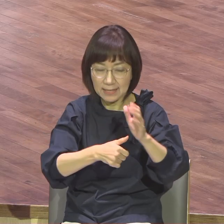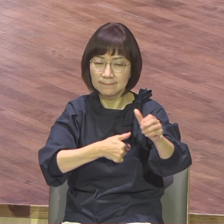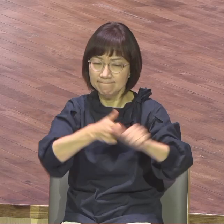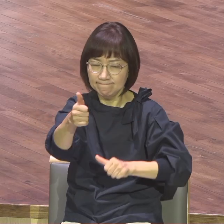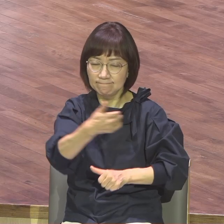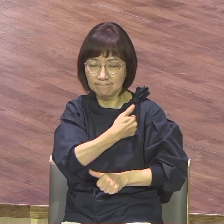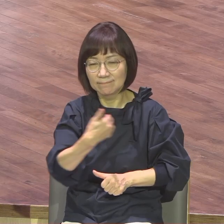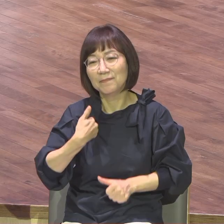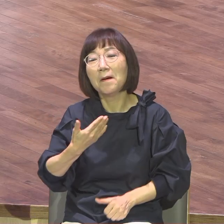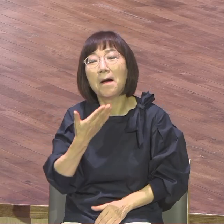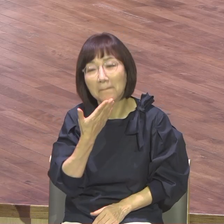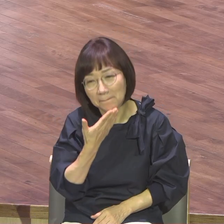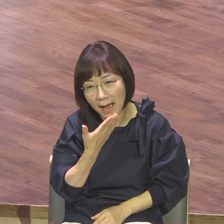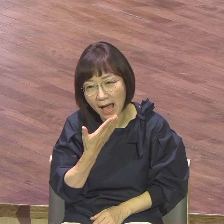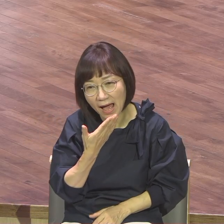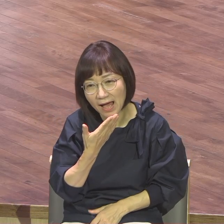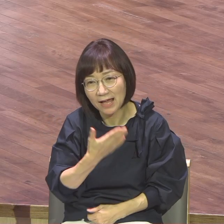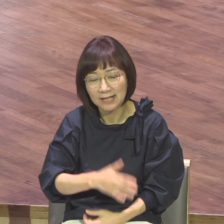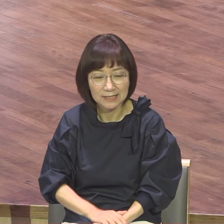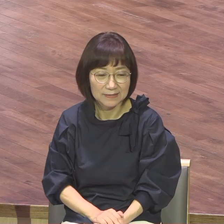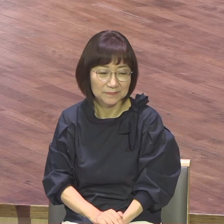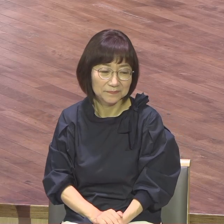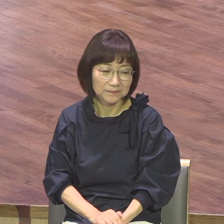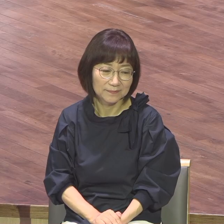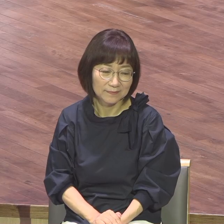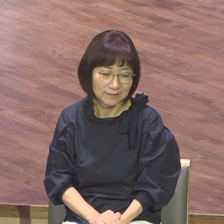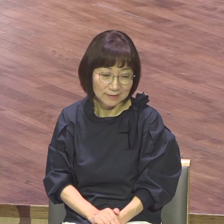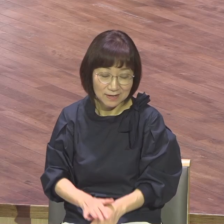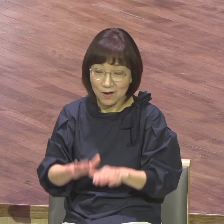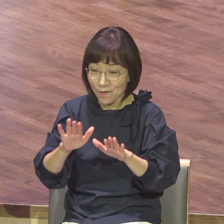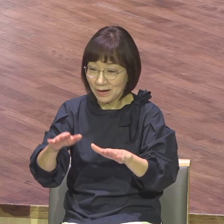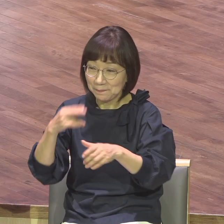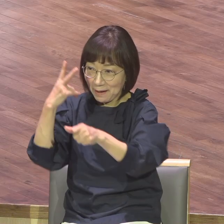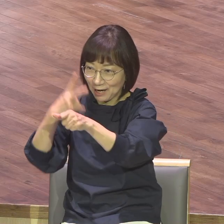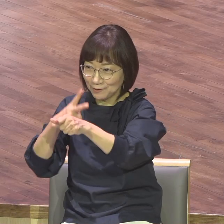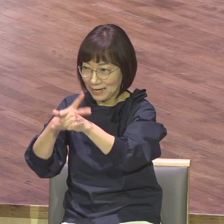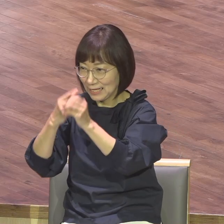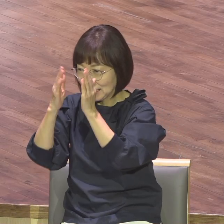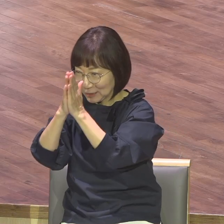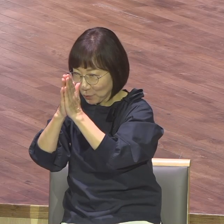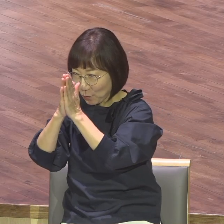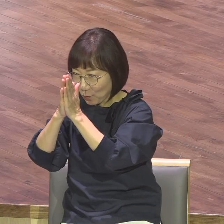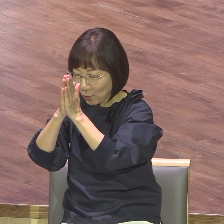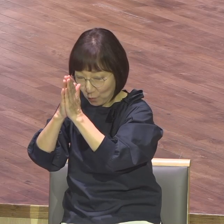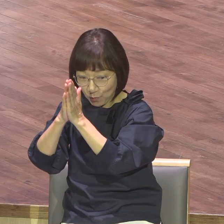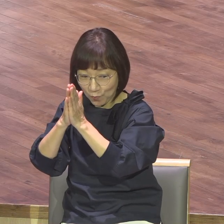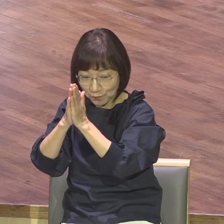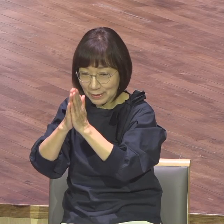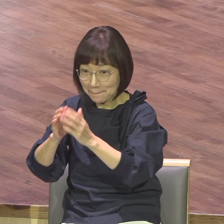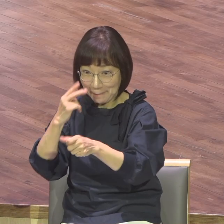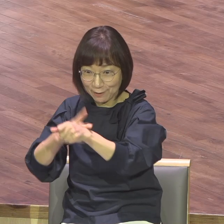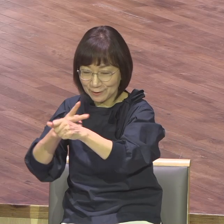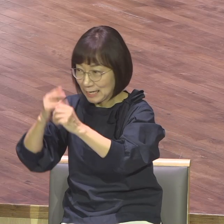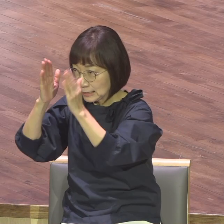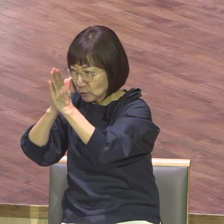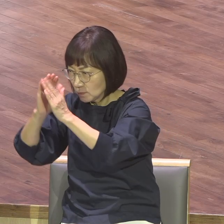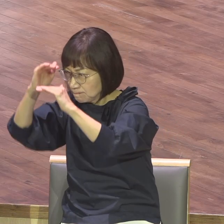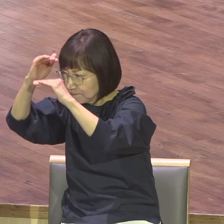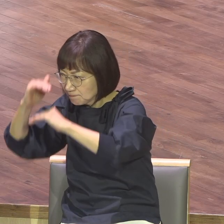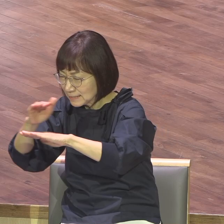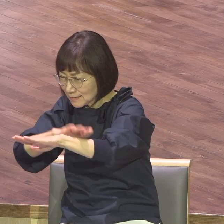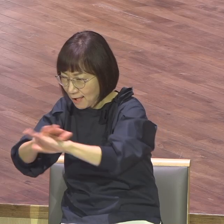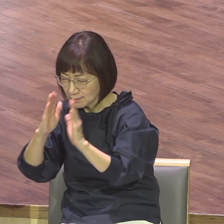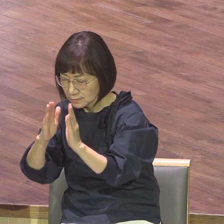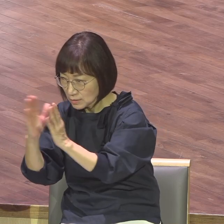말씀이에요. 사도 바울은 오늘 이 한 기도 내용을 오늘부터 여러분 집에 가셔가지고 잘